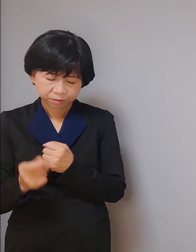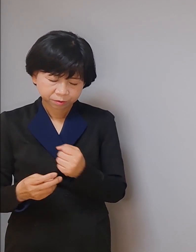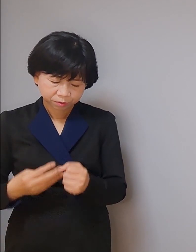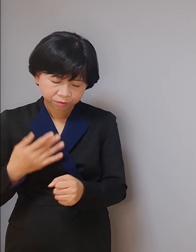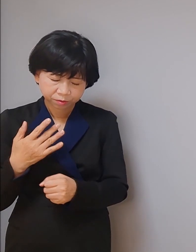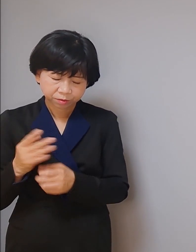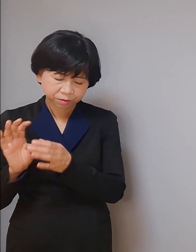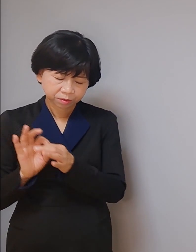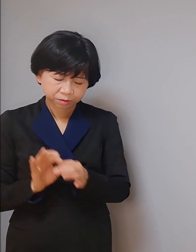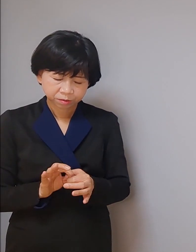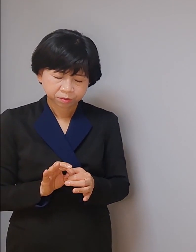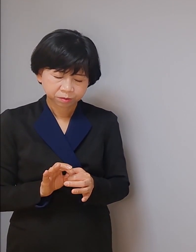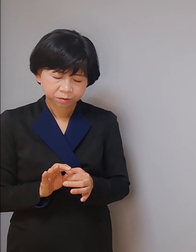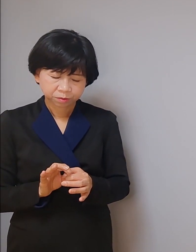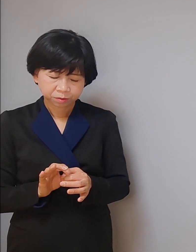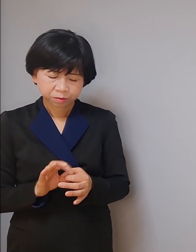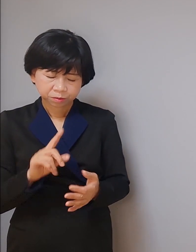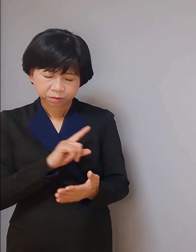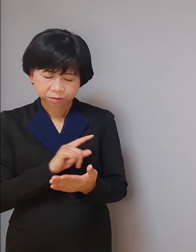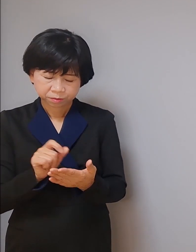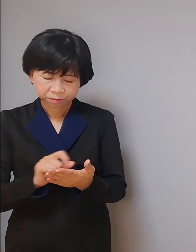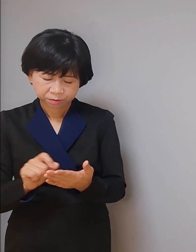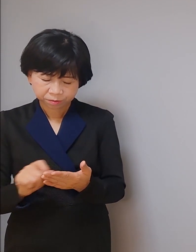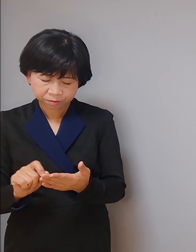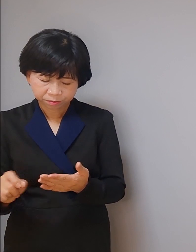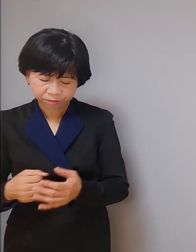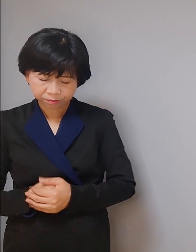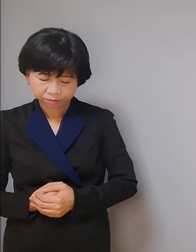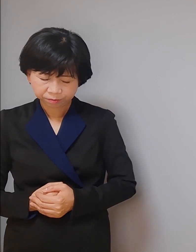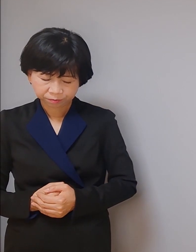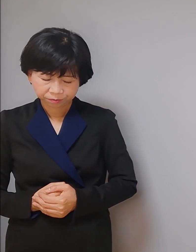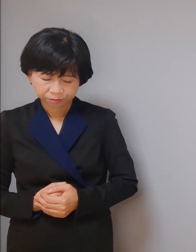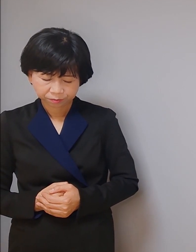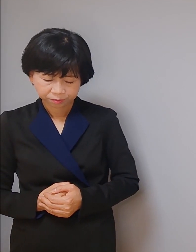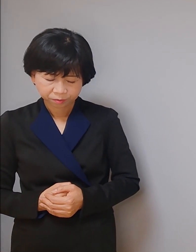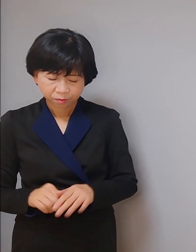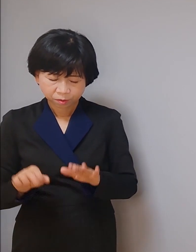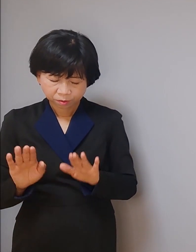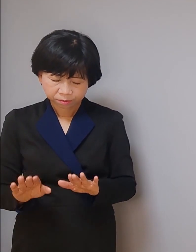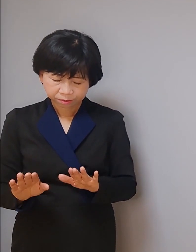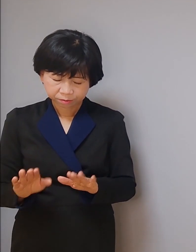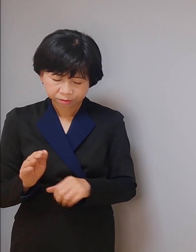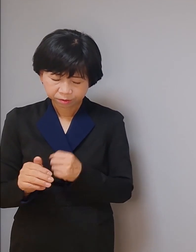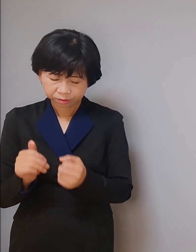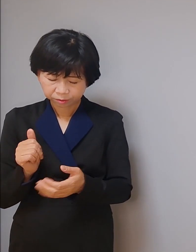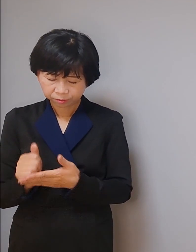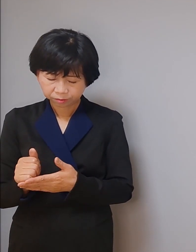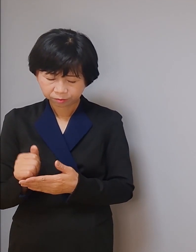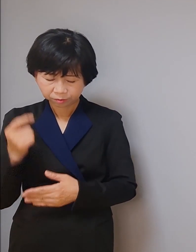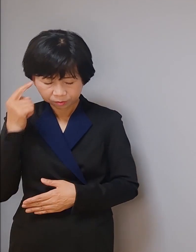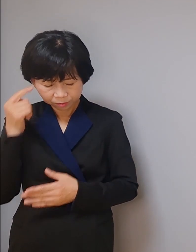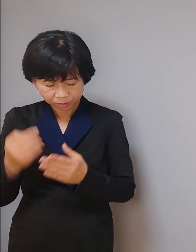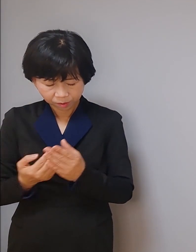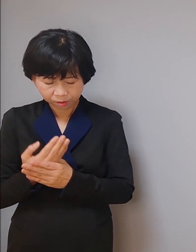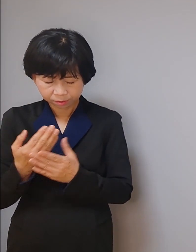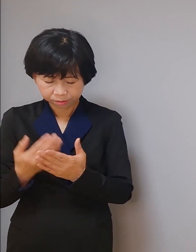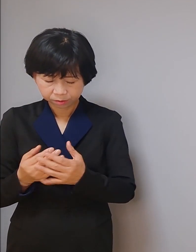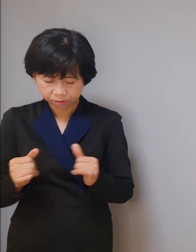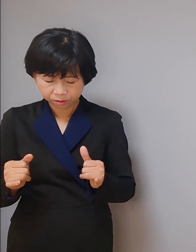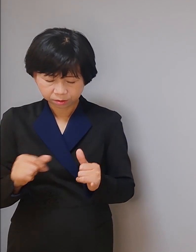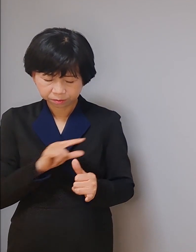적어 내려온 VIP를 오늘 또 적겠습니다. 하나님 오늘도 하나님께서 생각나게 하시는 분이